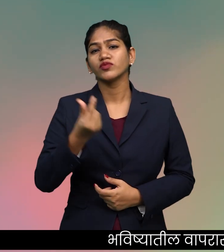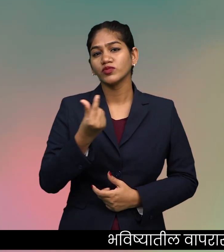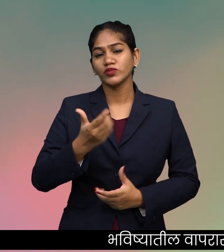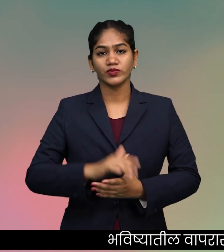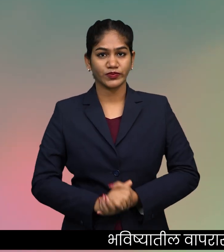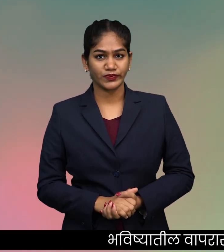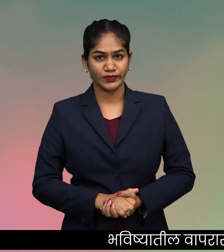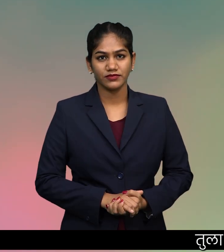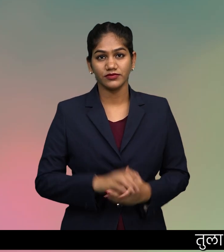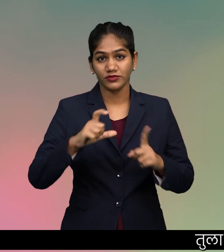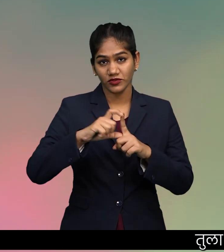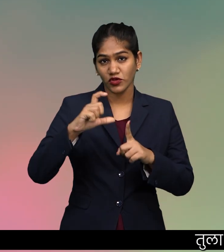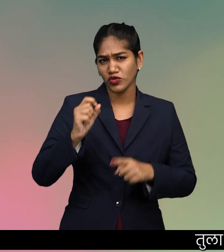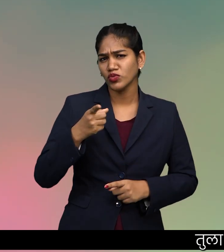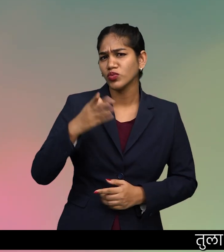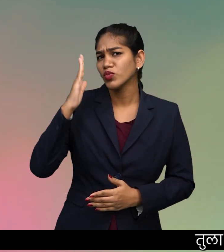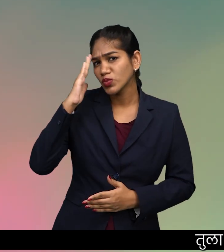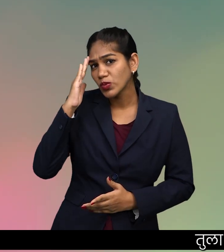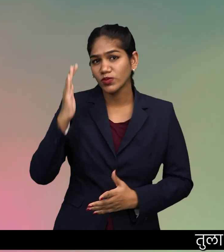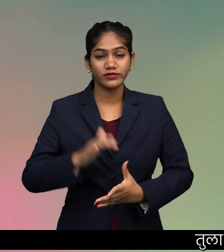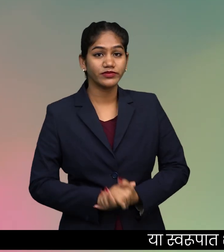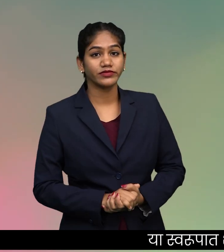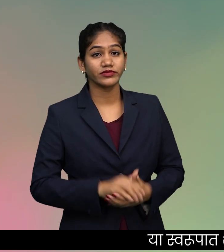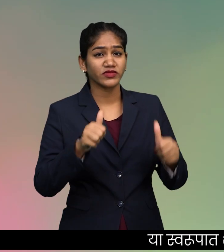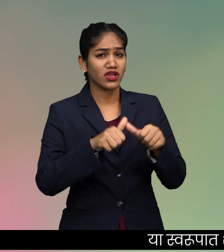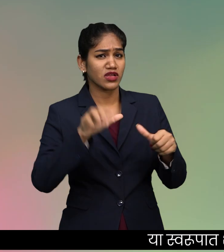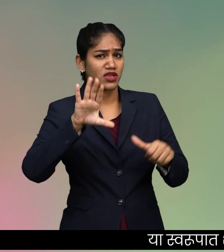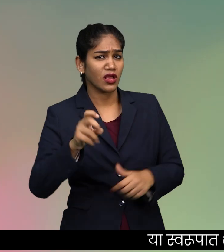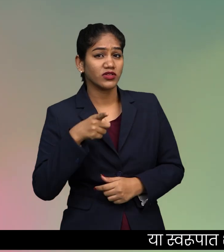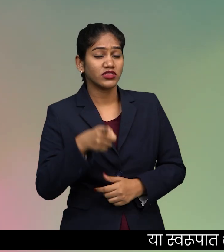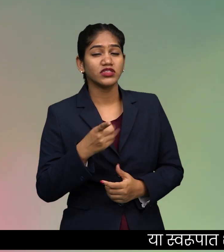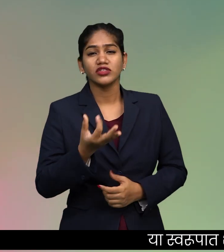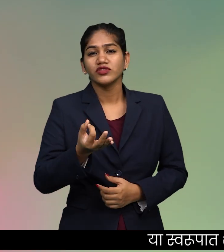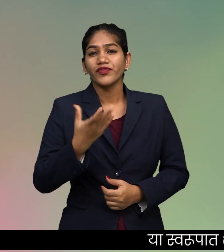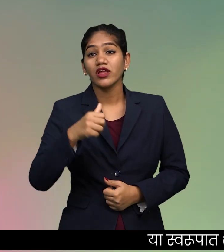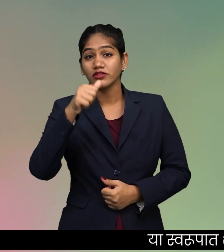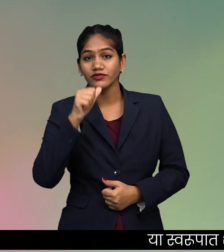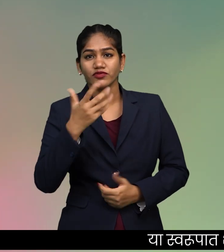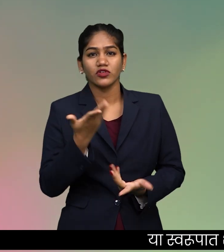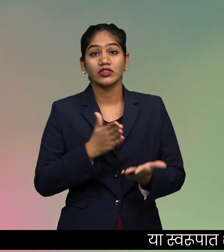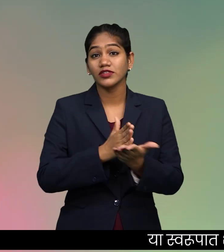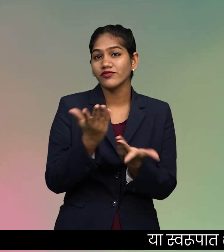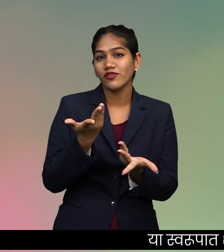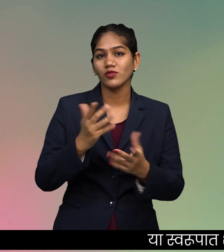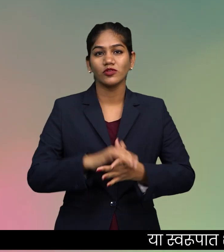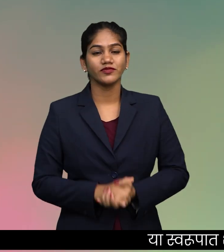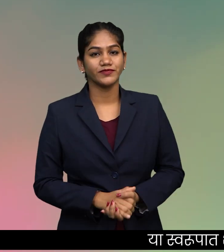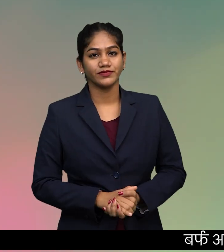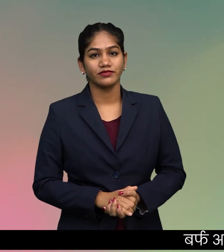पाहिजे. तुला माहीत आहे का, या स्वरूपात शुद्ध पाण्याची उपलब्धता